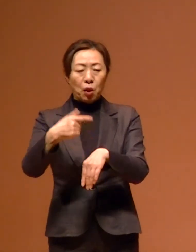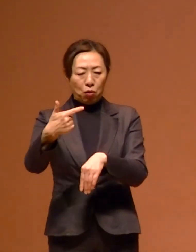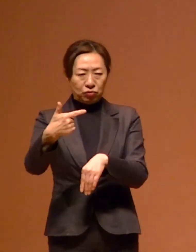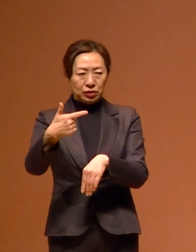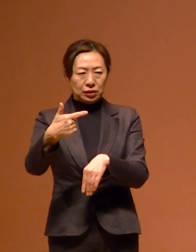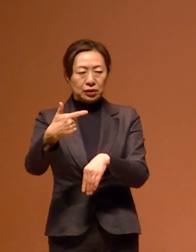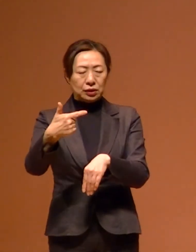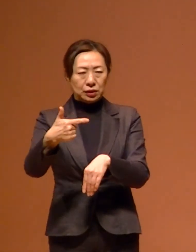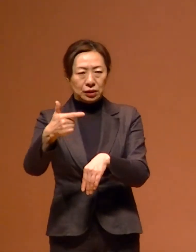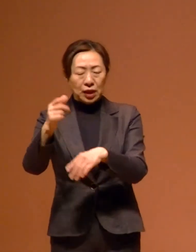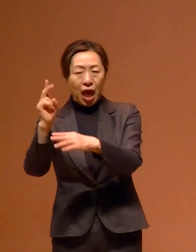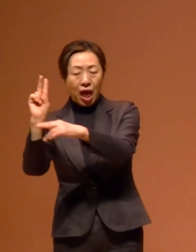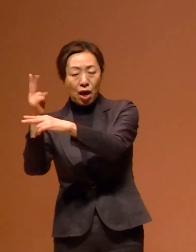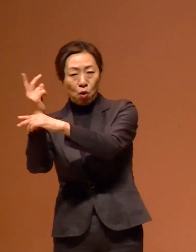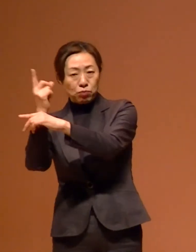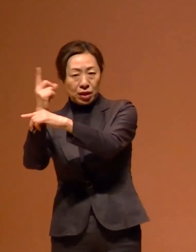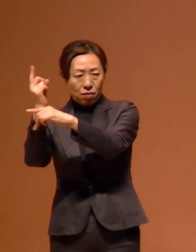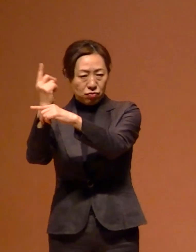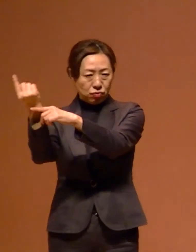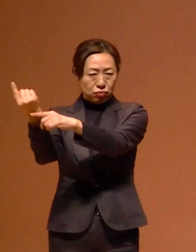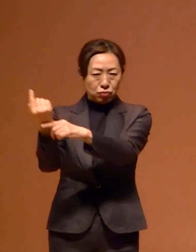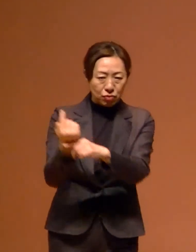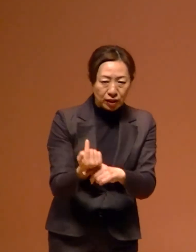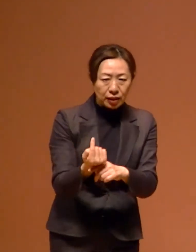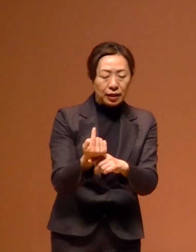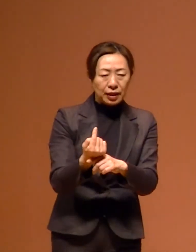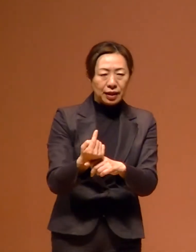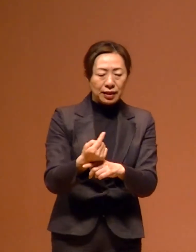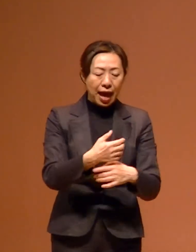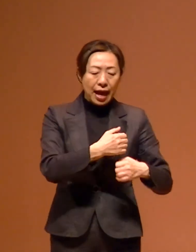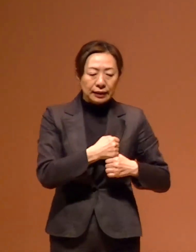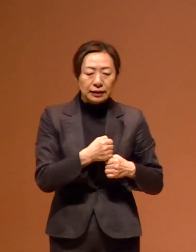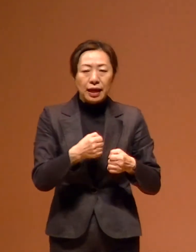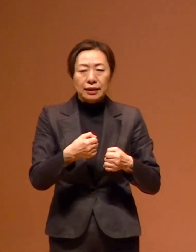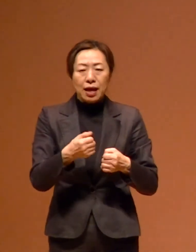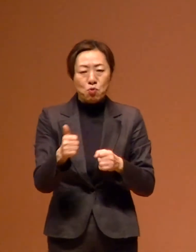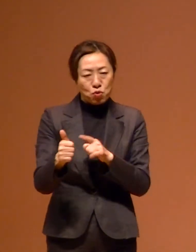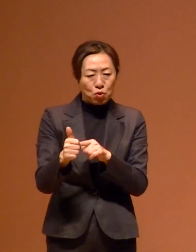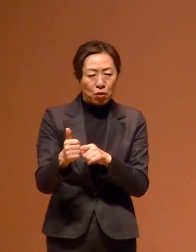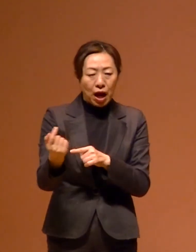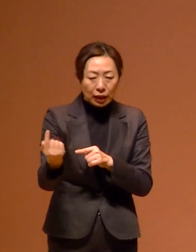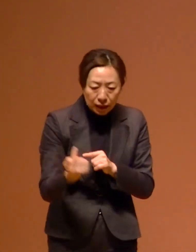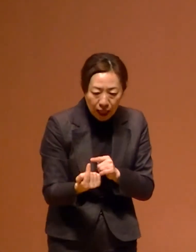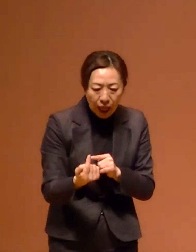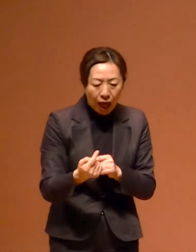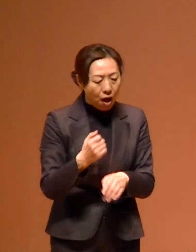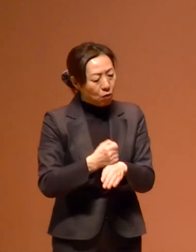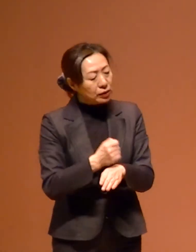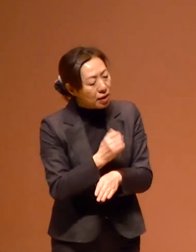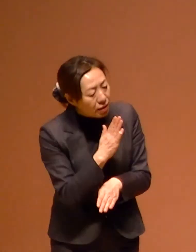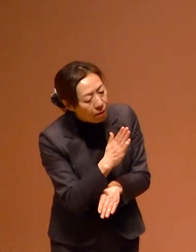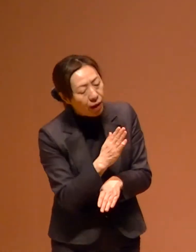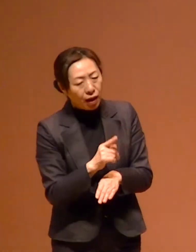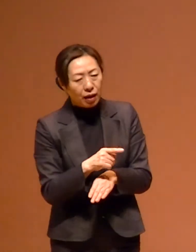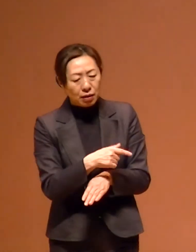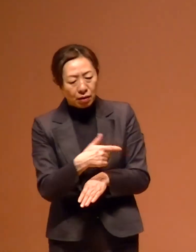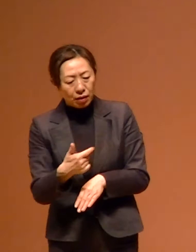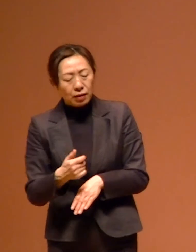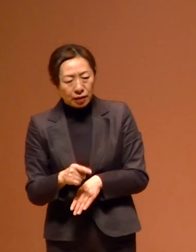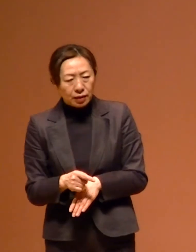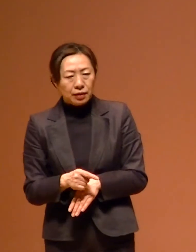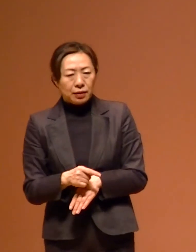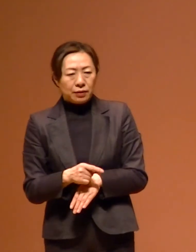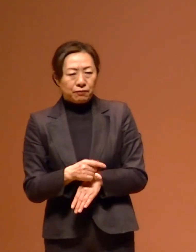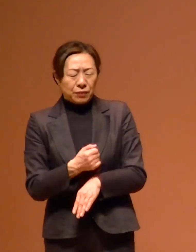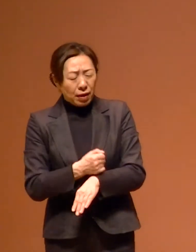台ヘリコプターが来て、一人の自衛隊の子が降りてきて、お疲れ様、すごい範囲なんでしょって言って、